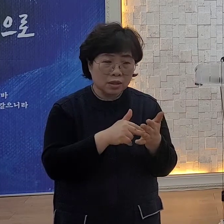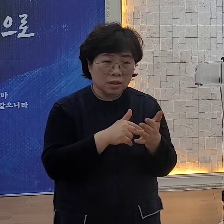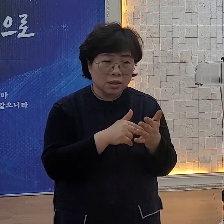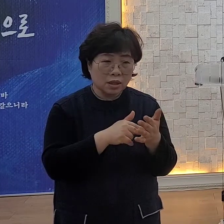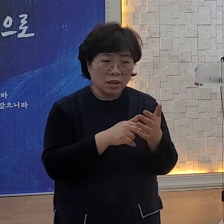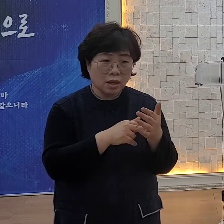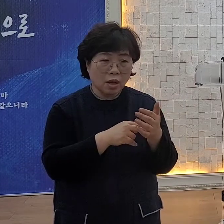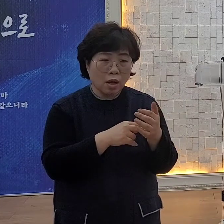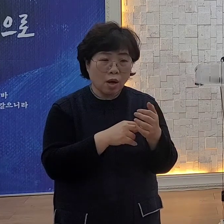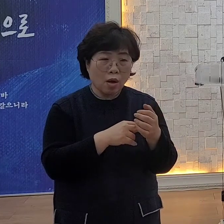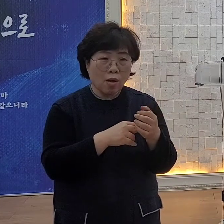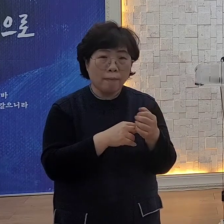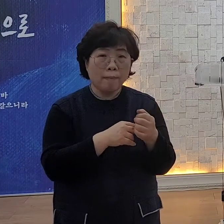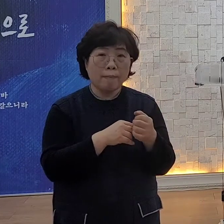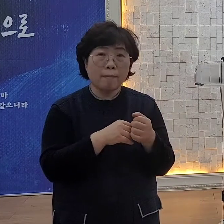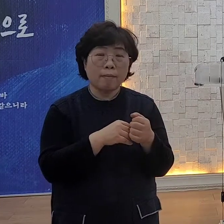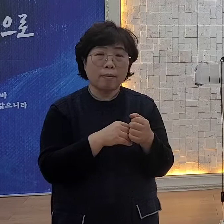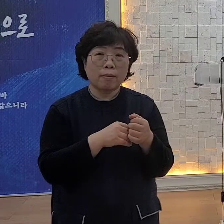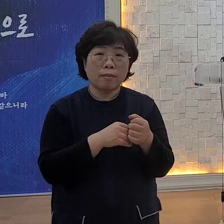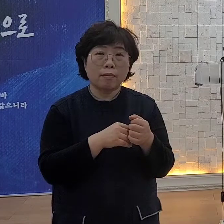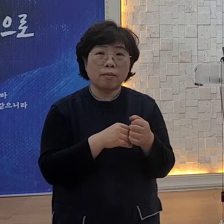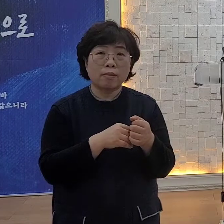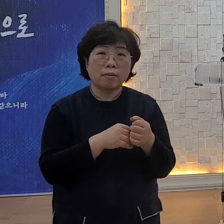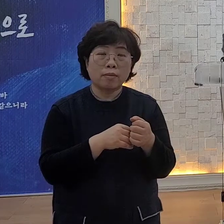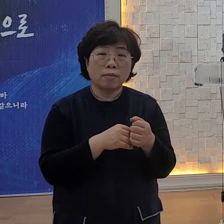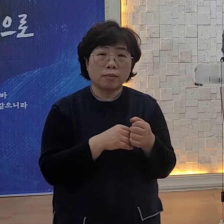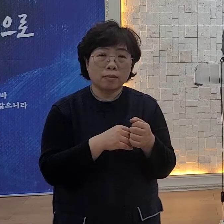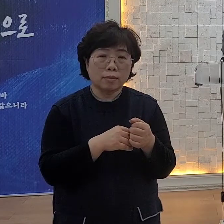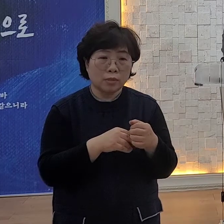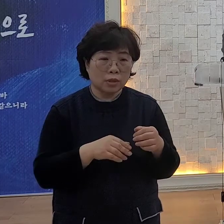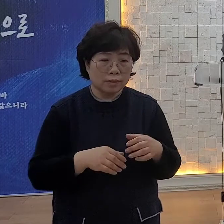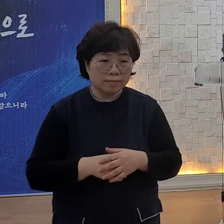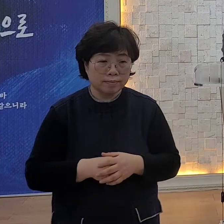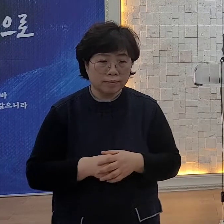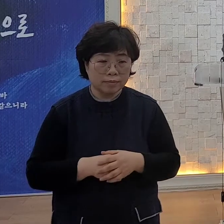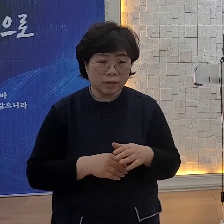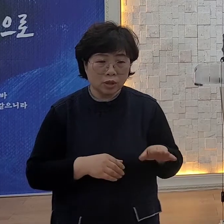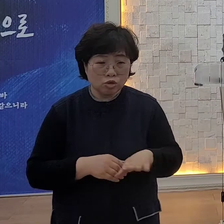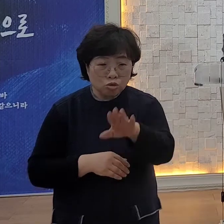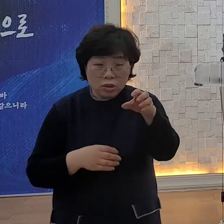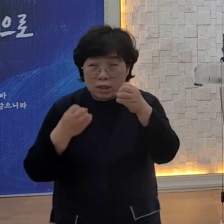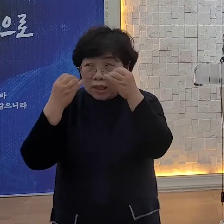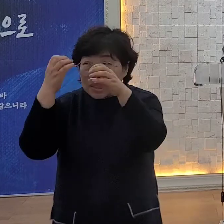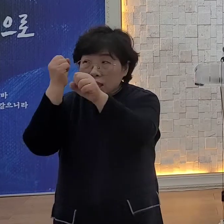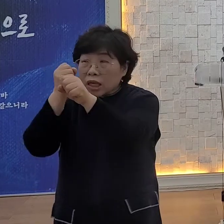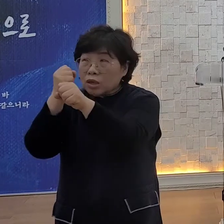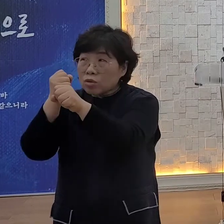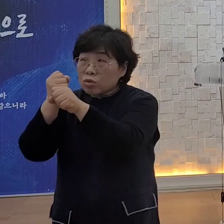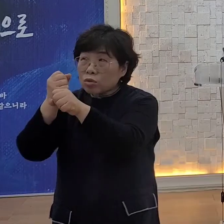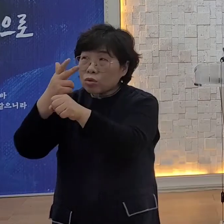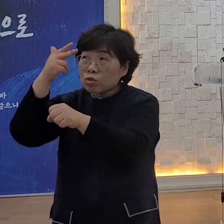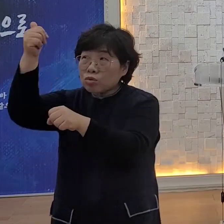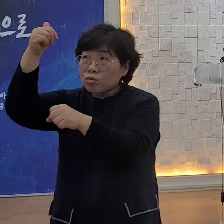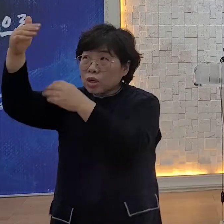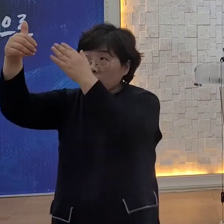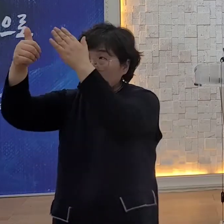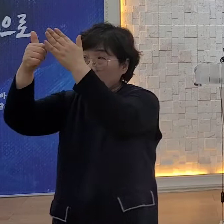어떻게 만들어졌느냐. 오늘 이 본문 말씀대로 우리를 창조하신 그 하나님을 경배하도록